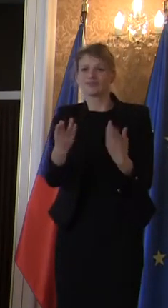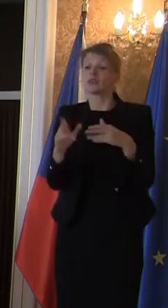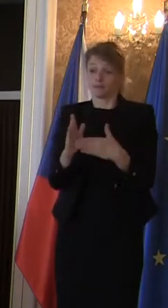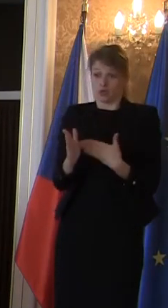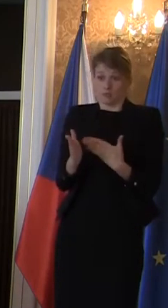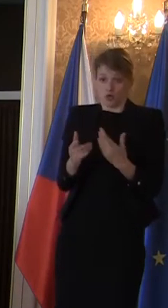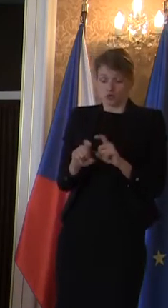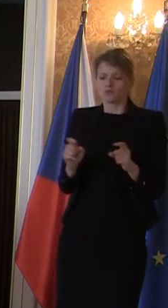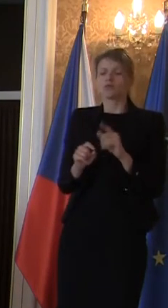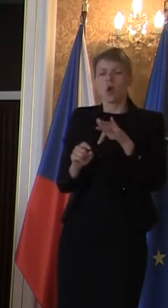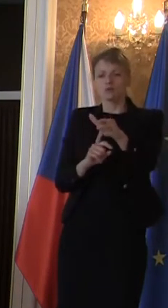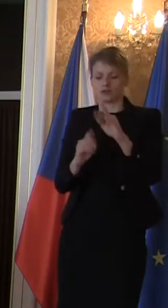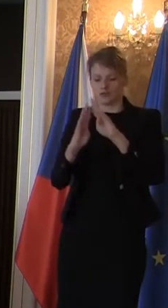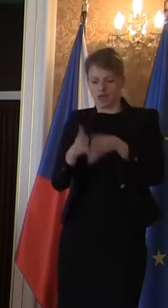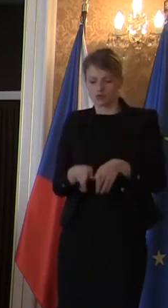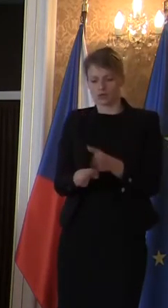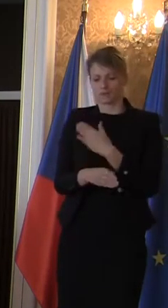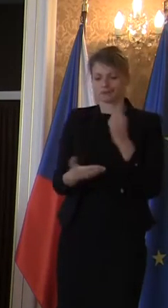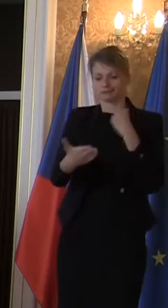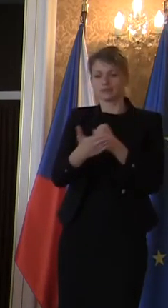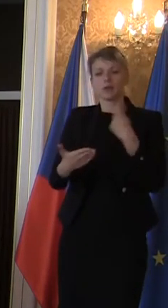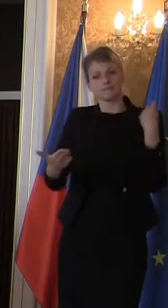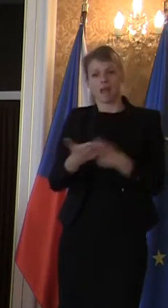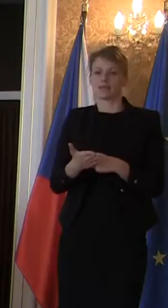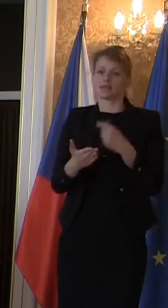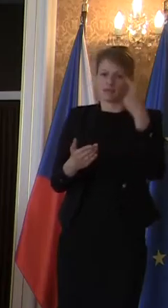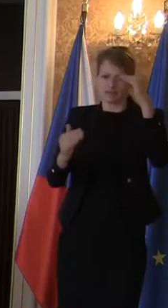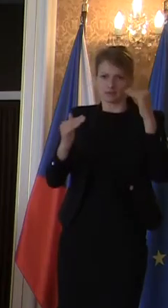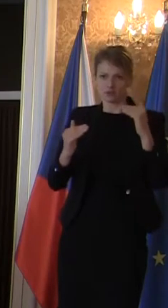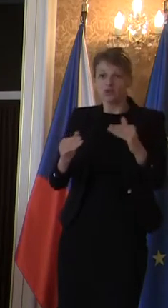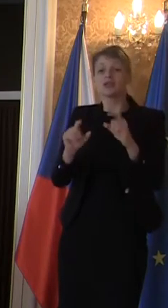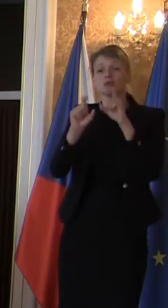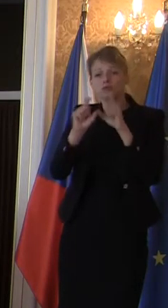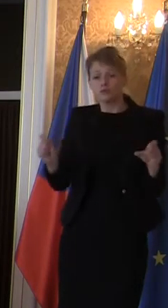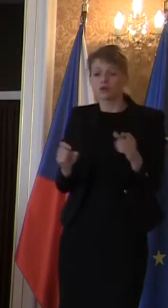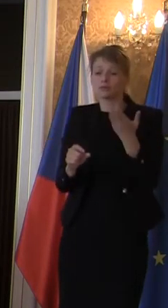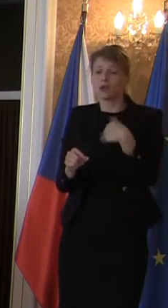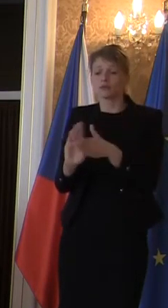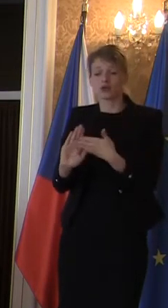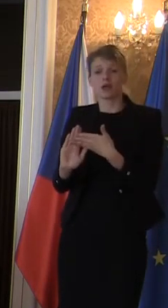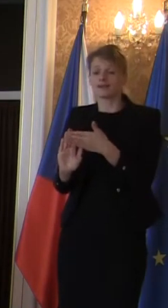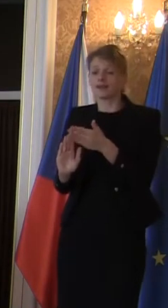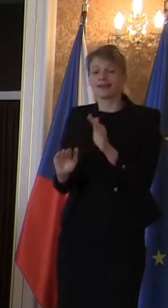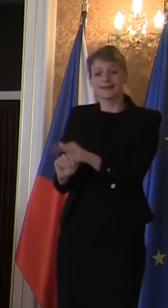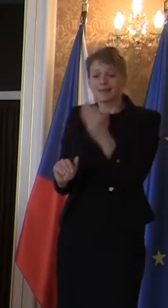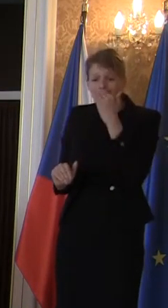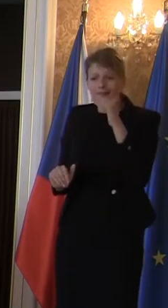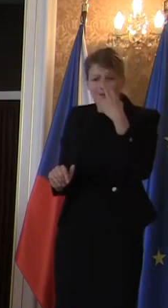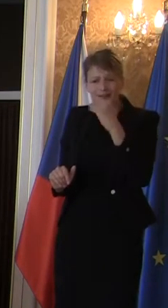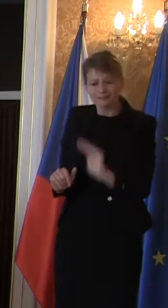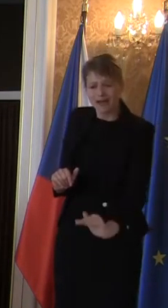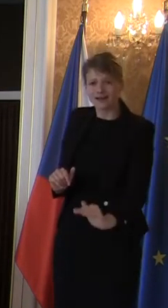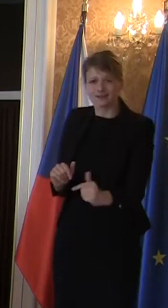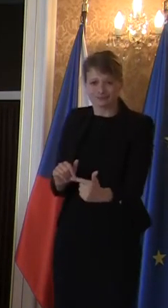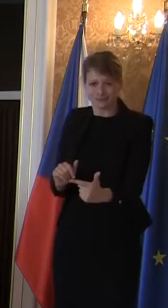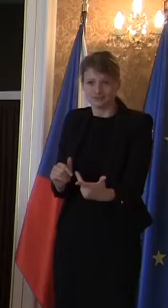a zanedbání podpory dítěte v nejútlejším dětství a výzkumy ukazují, že jedním z nejefektivnějších podpor,